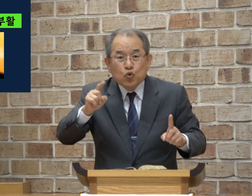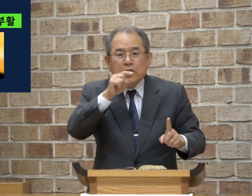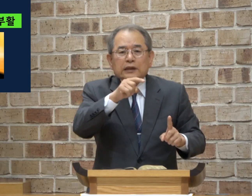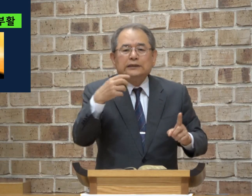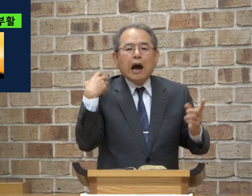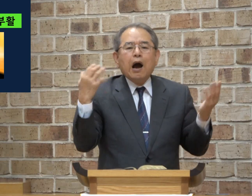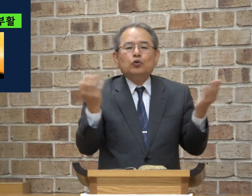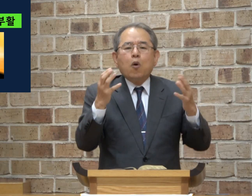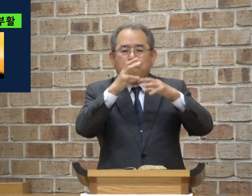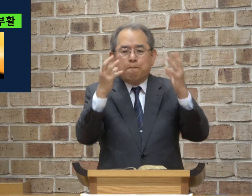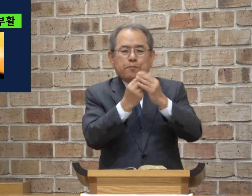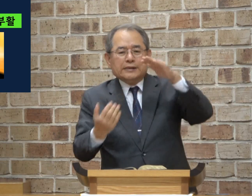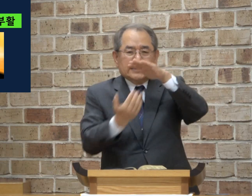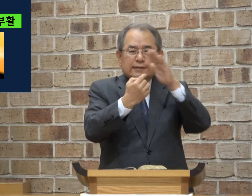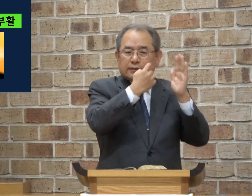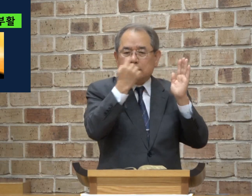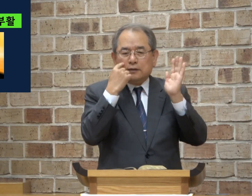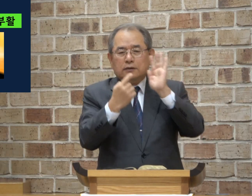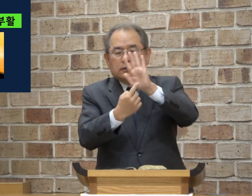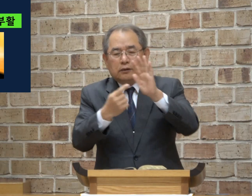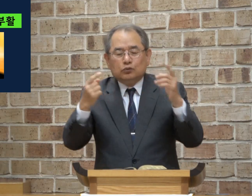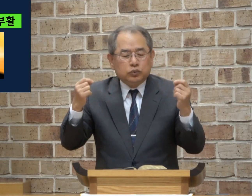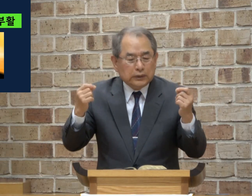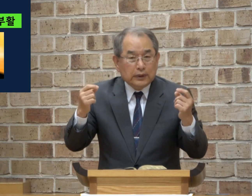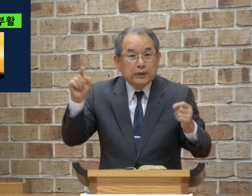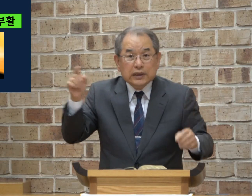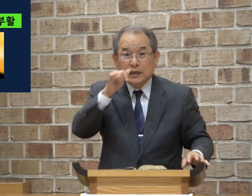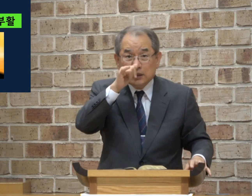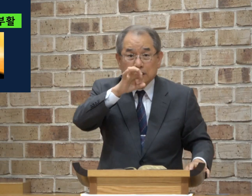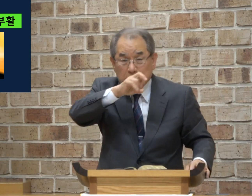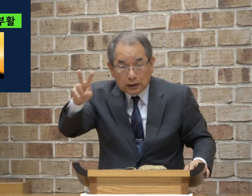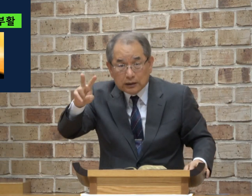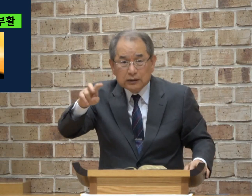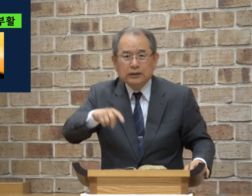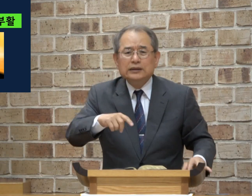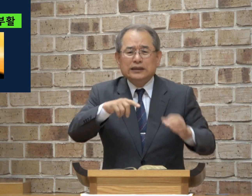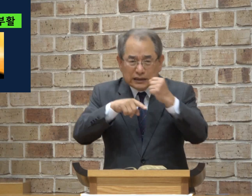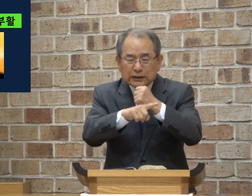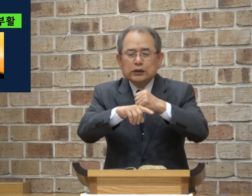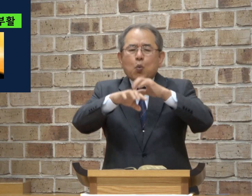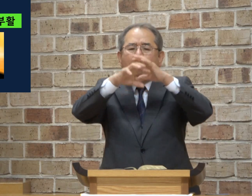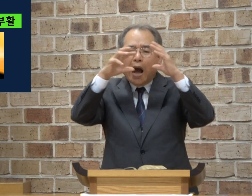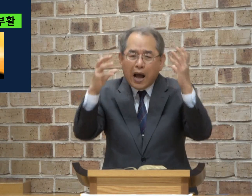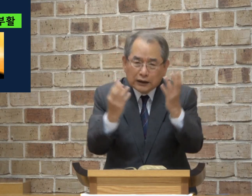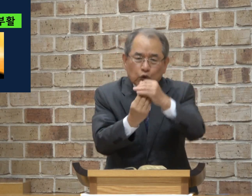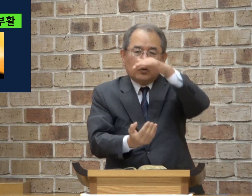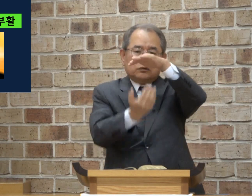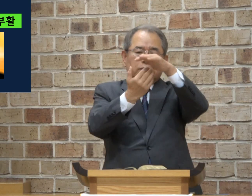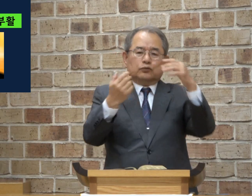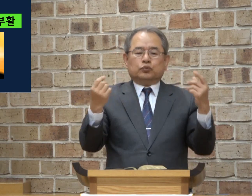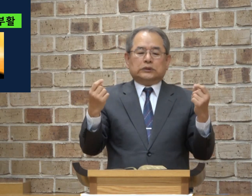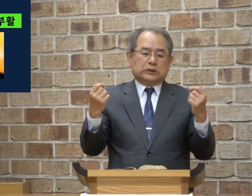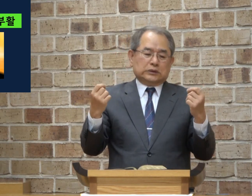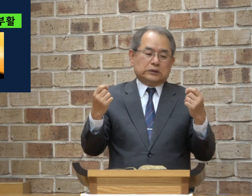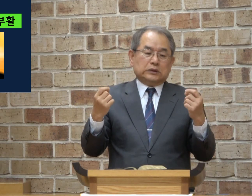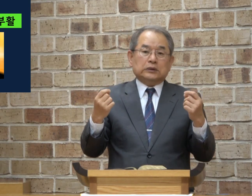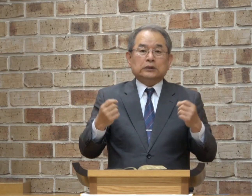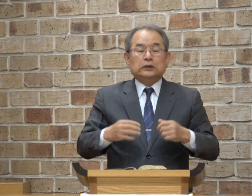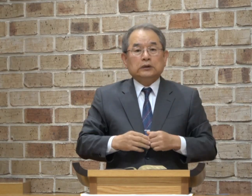은혜로 예수님의 부활하심으로 말미암아 우리가 하나님의 자녀가 되었습니다. 이 모든 것이 십자가로